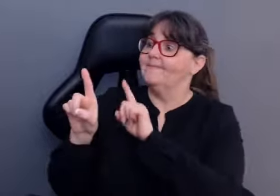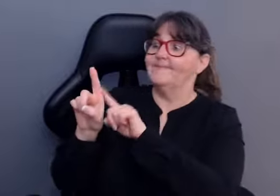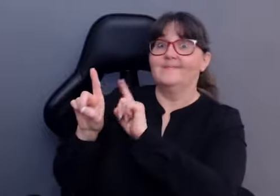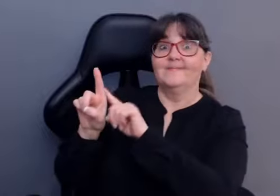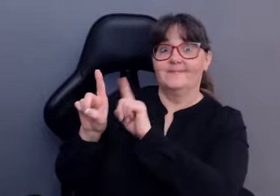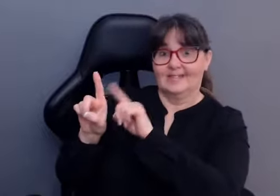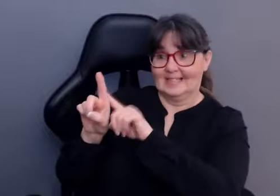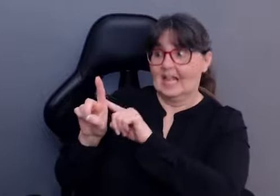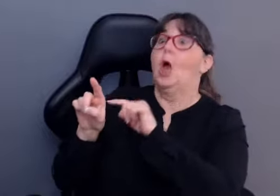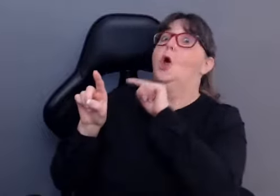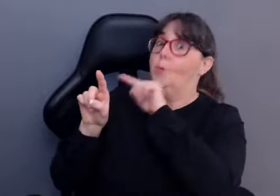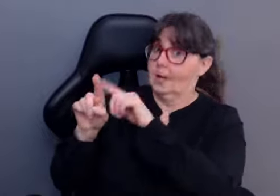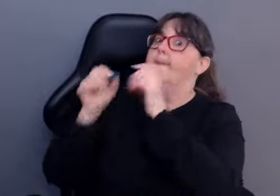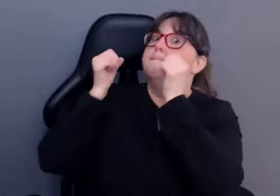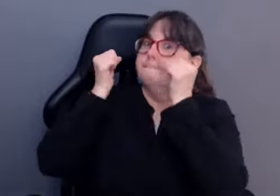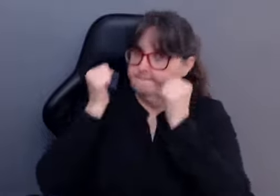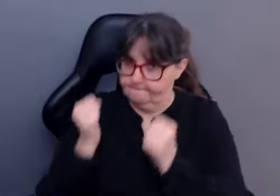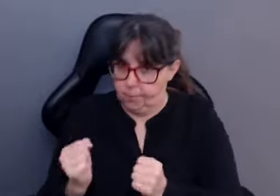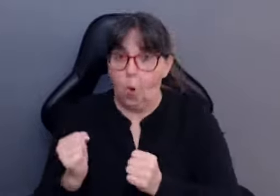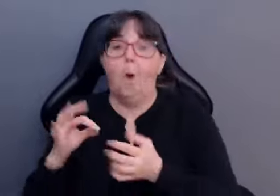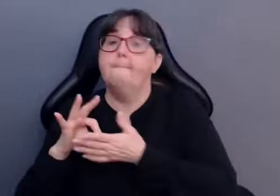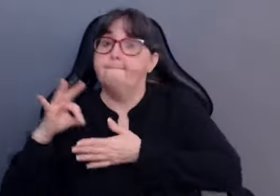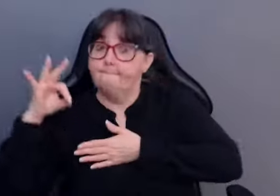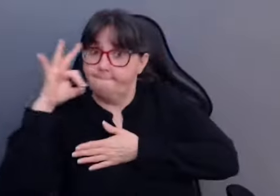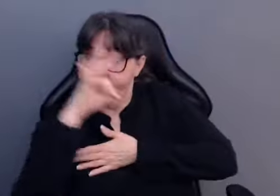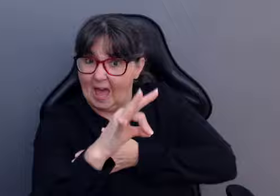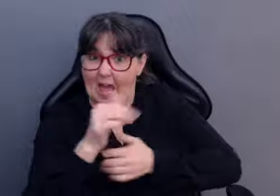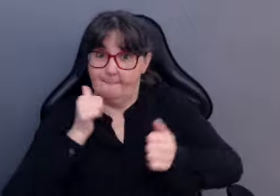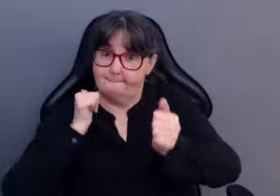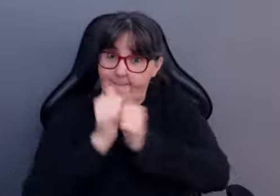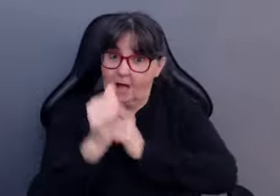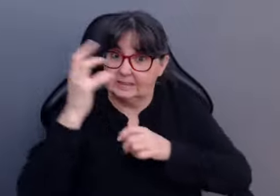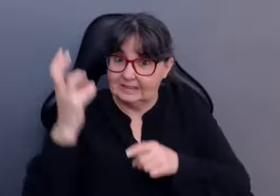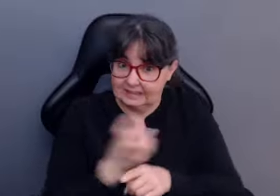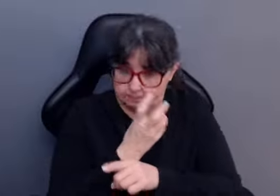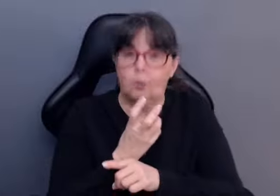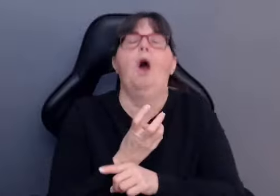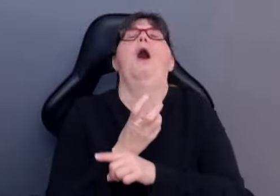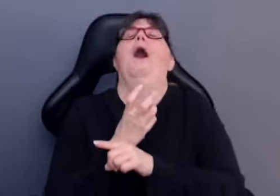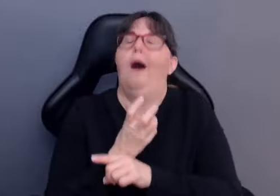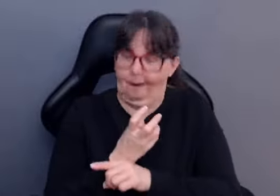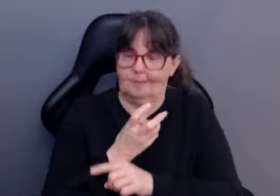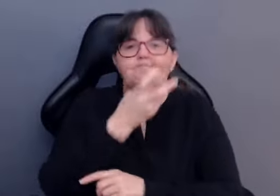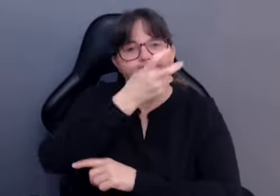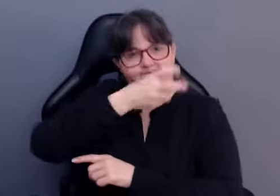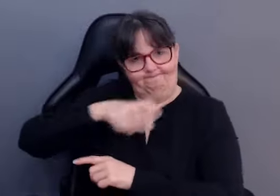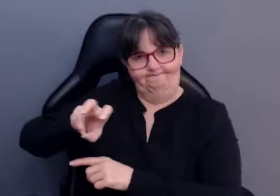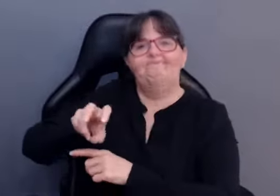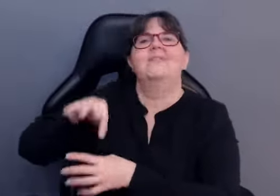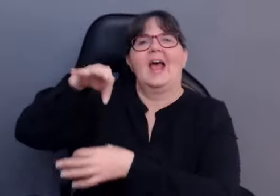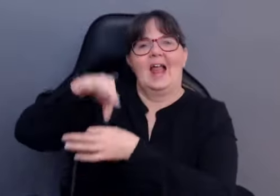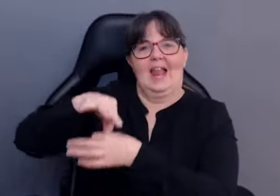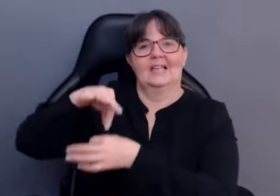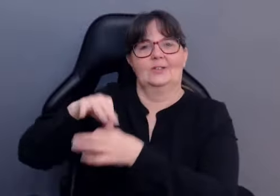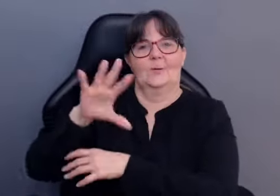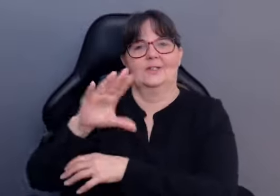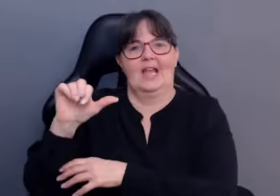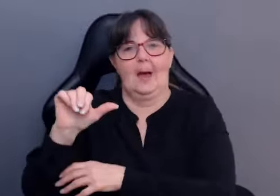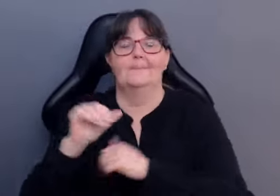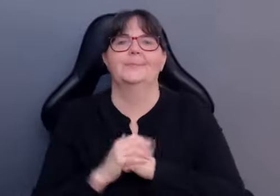membre associatif depuis au moins 6 mois pourra être élu au conseil d'administration.